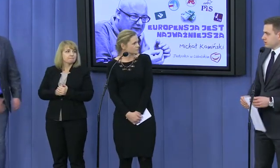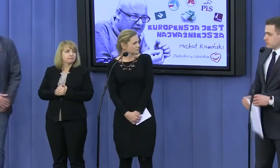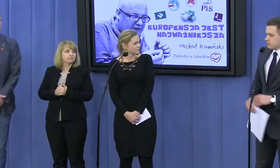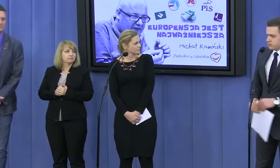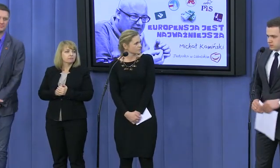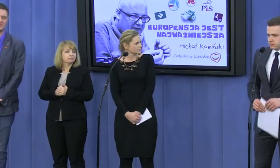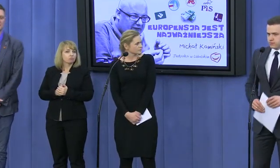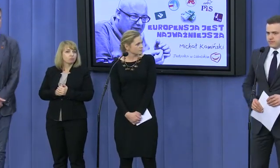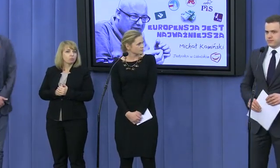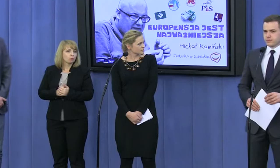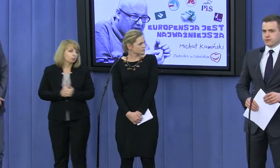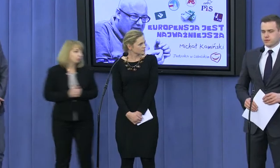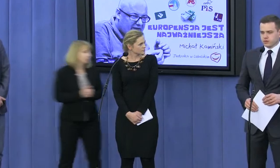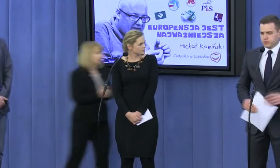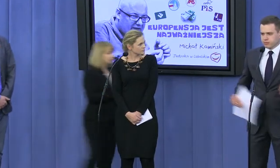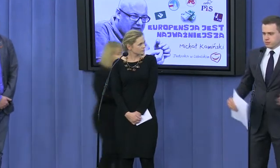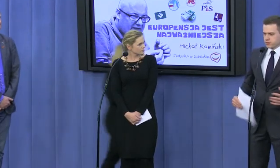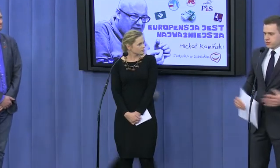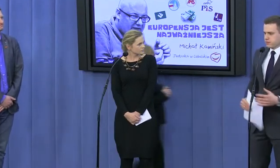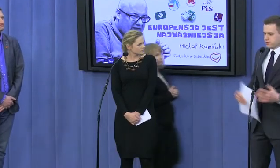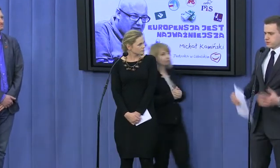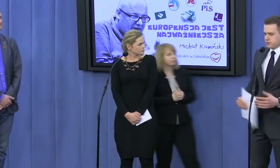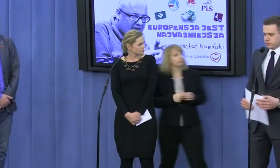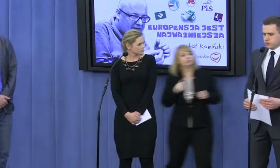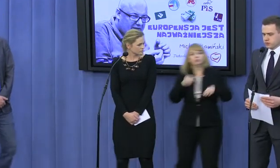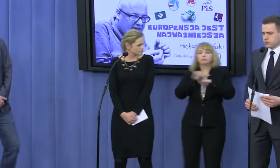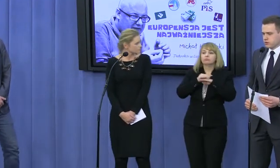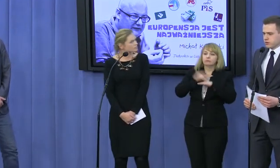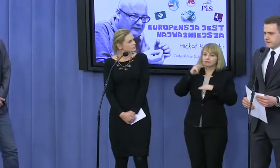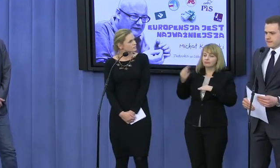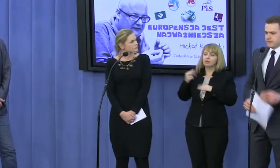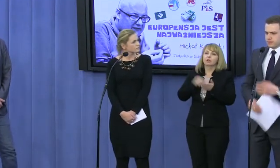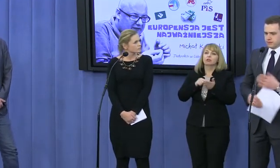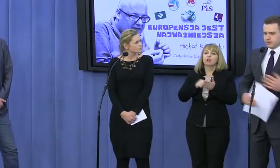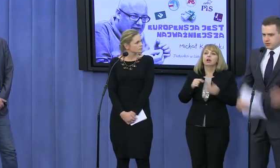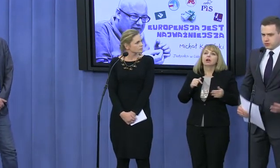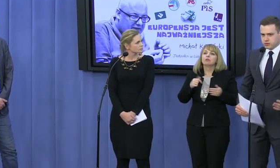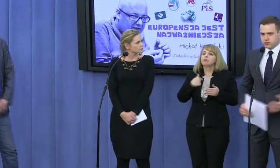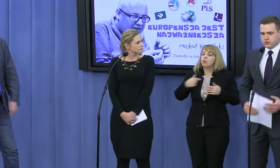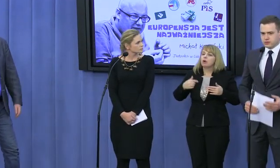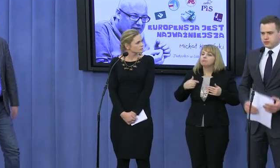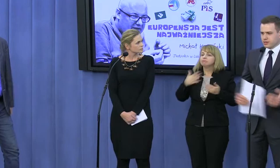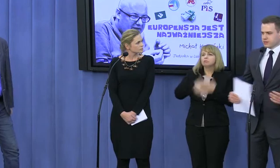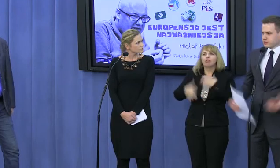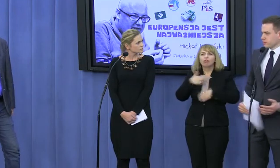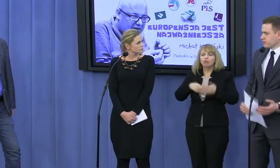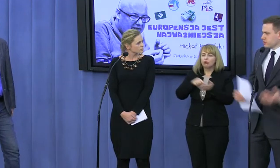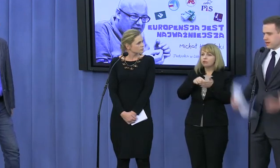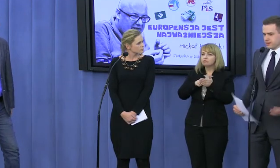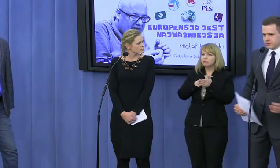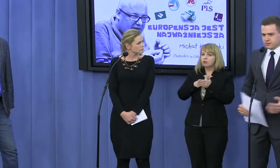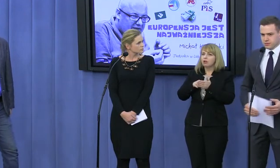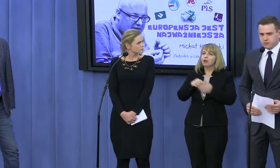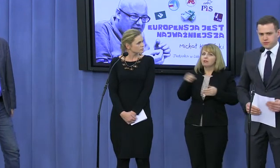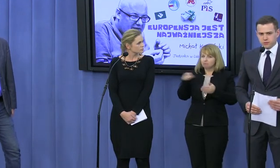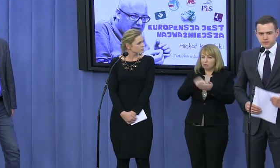Proszę bardzo, Michał Kabaciński. Andrzej Prozenek powiedział na samym początku o pewnej radości, że to dla nas można powiedzieć